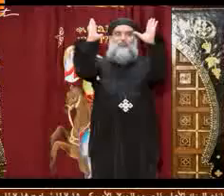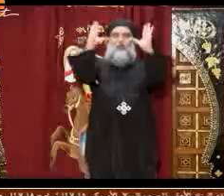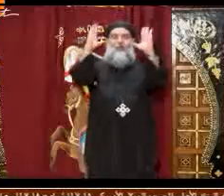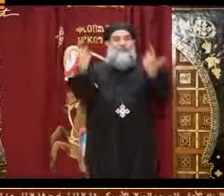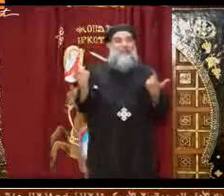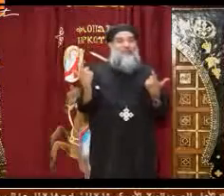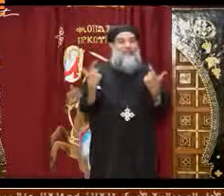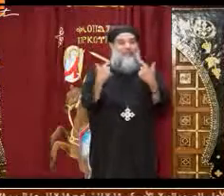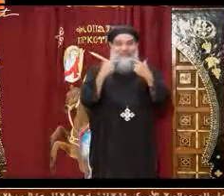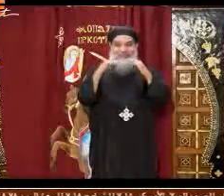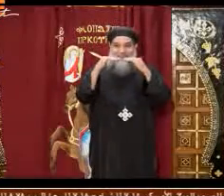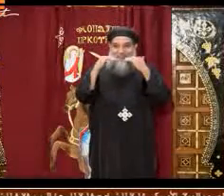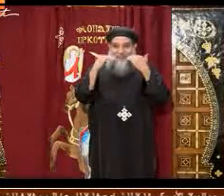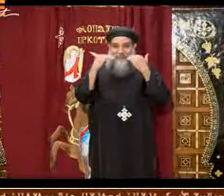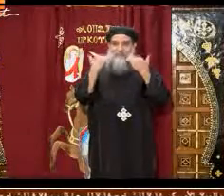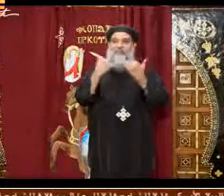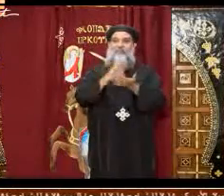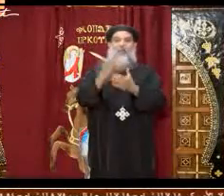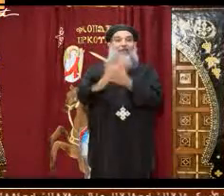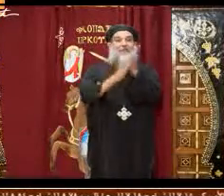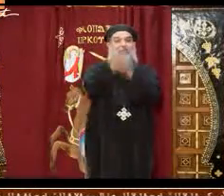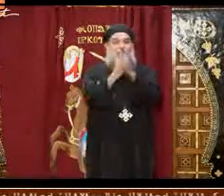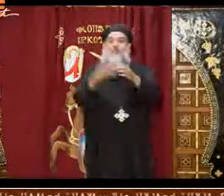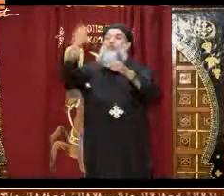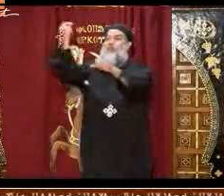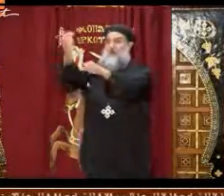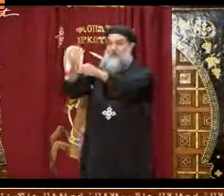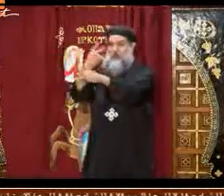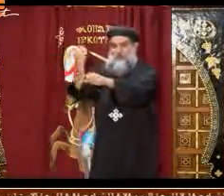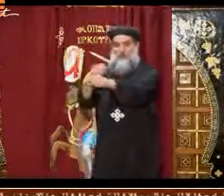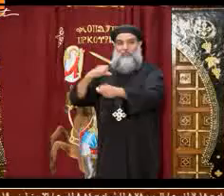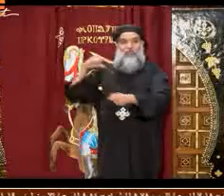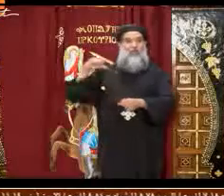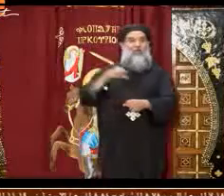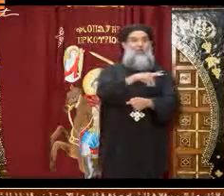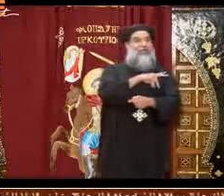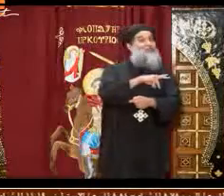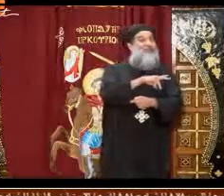الصبح تعمل ايه؟ مفيش. علشان ايه؟ الخطيه خاطئه.